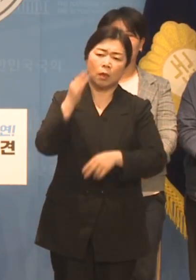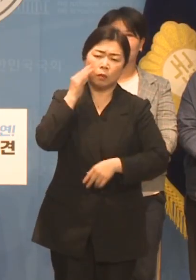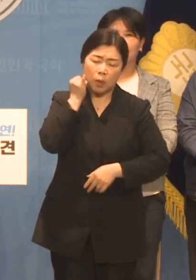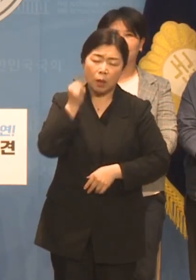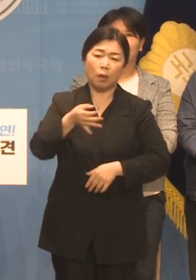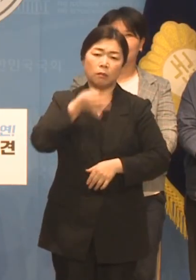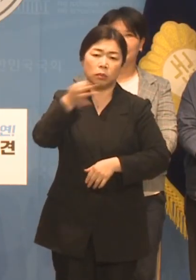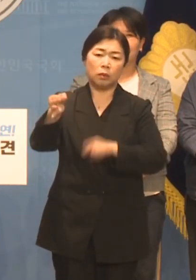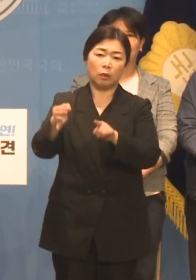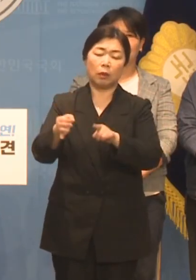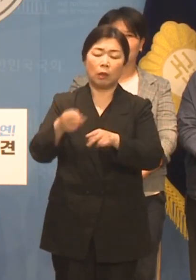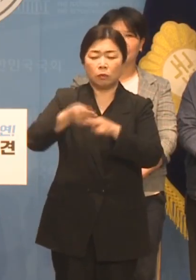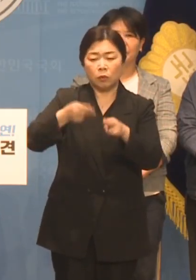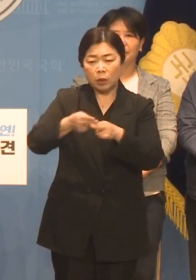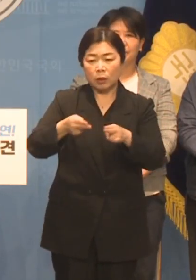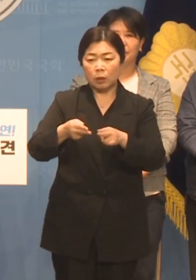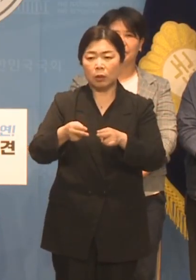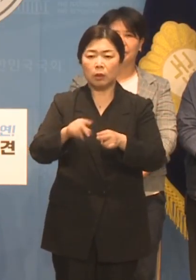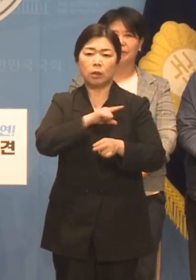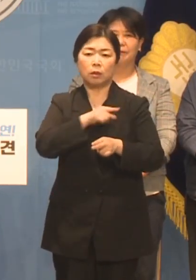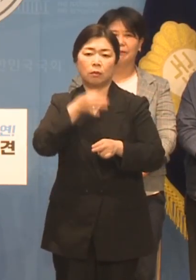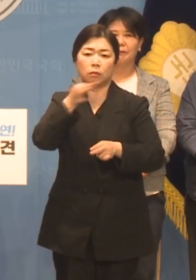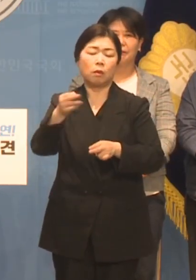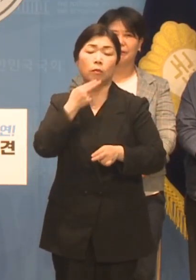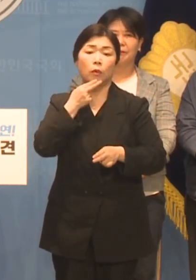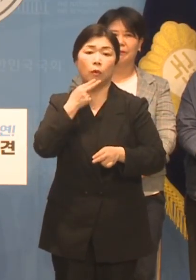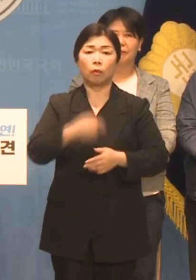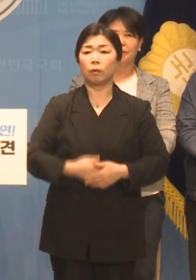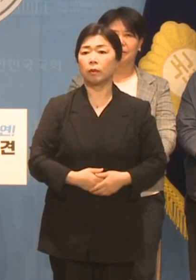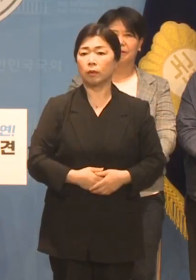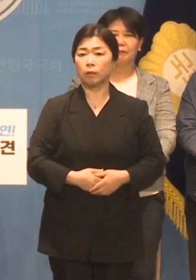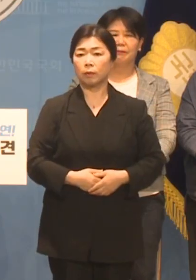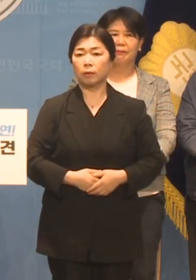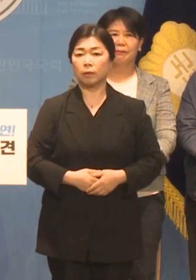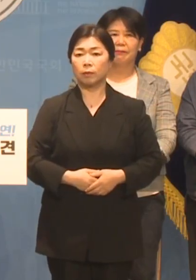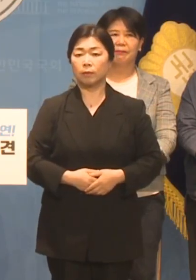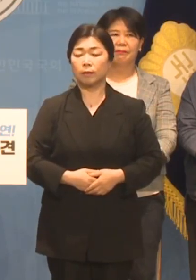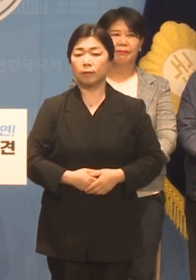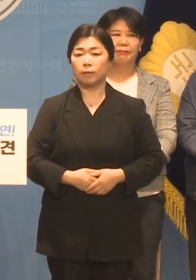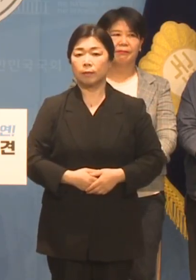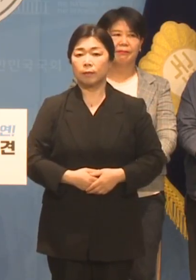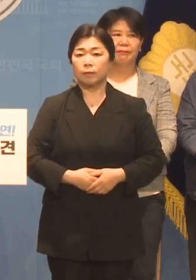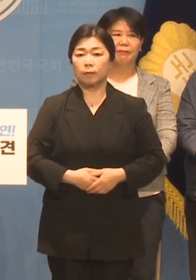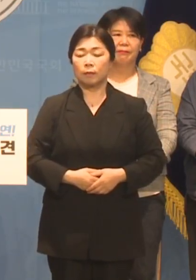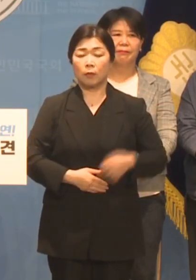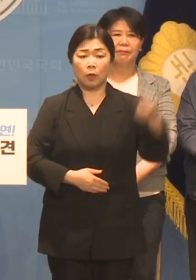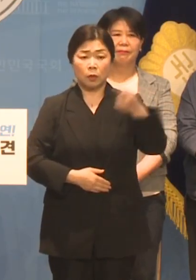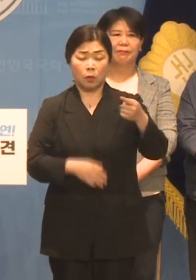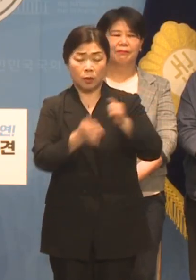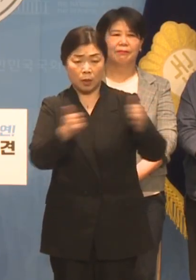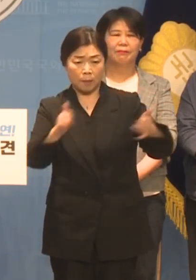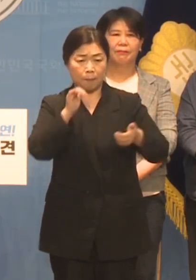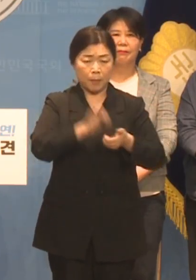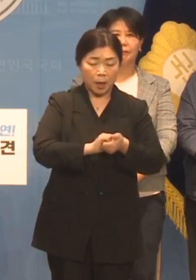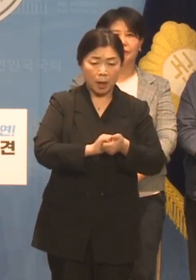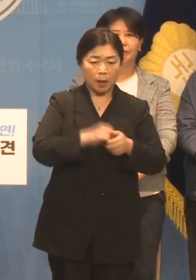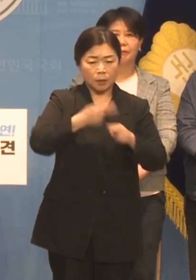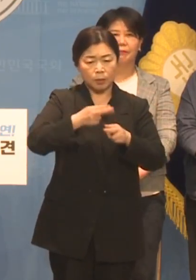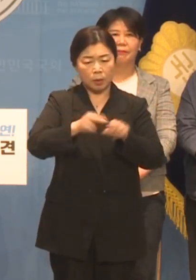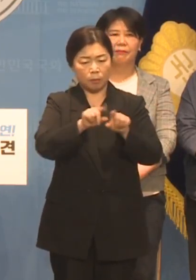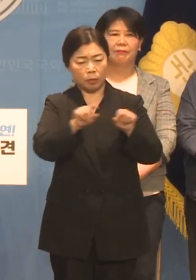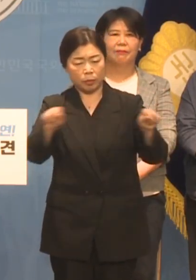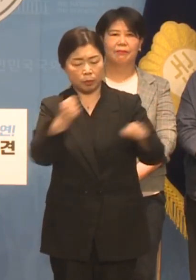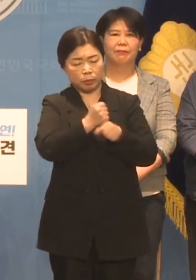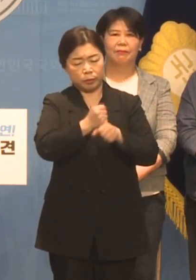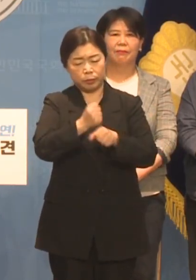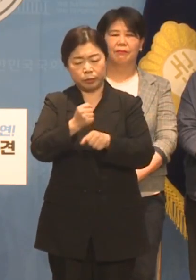아줌마라고 하며 조리실무사님 호칭도 이름도 불러지지 않고 있습니다. 1000명분의 까다로운 급식 메뉴를 제